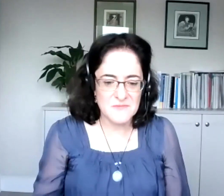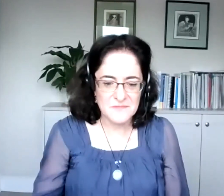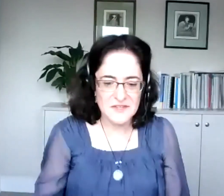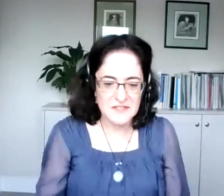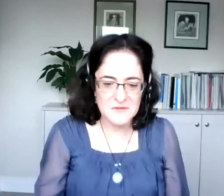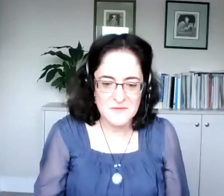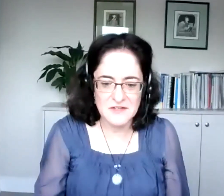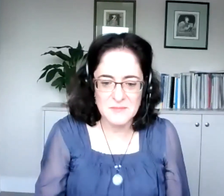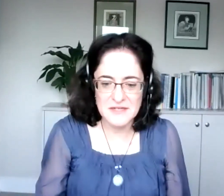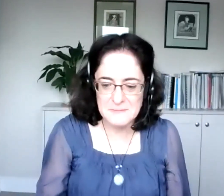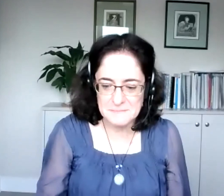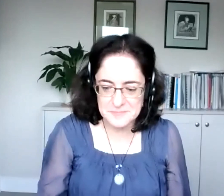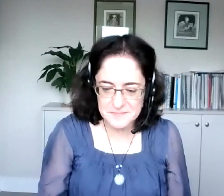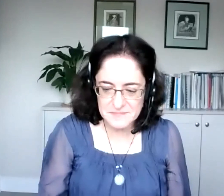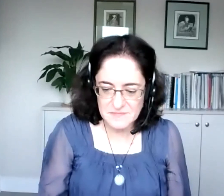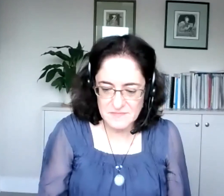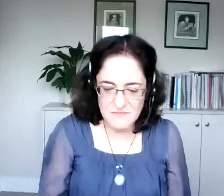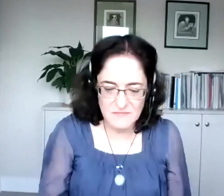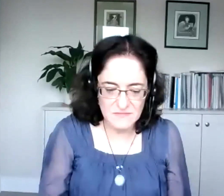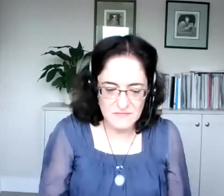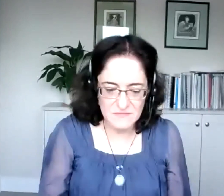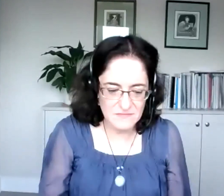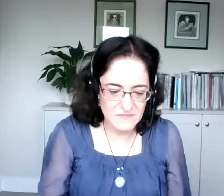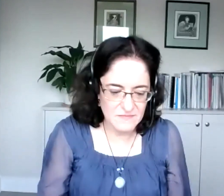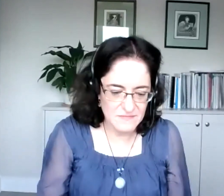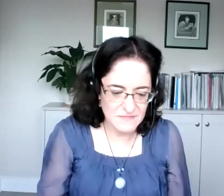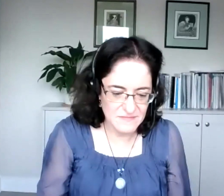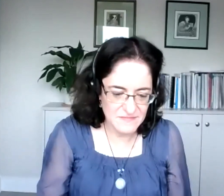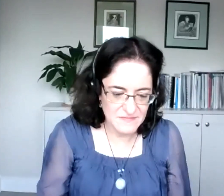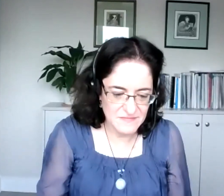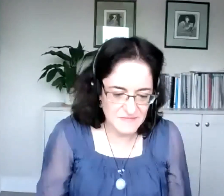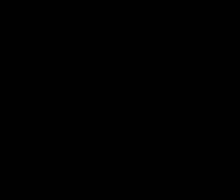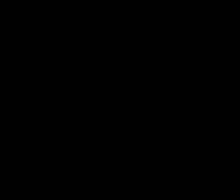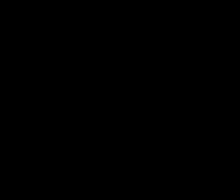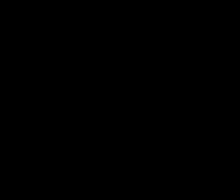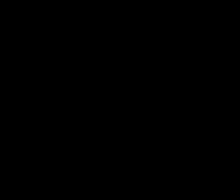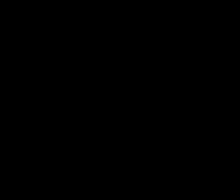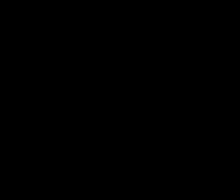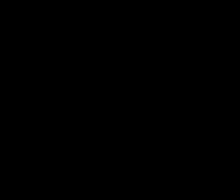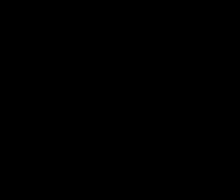qualité. Merci. Bonne soirée où que vous soyez. À bientôt.